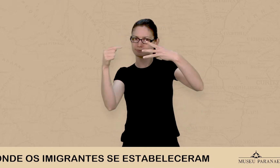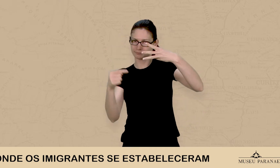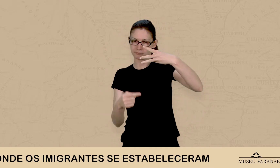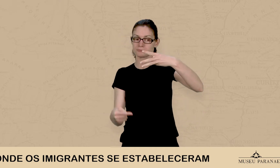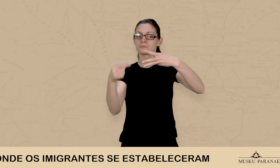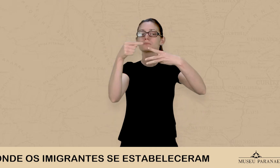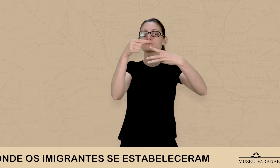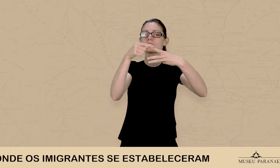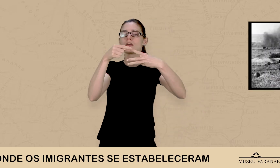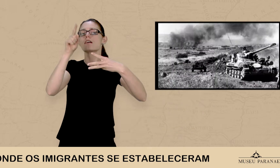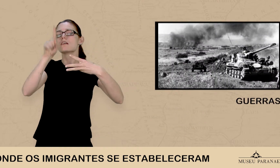guerra,